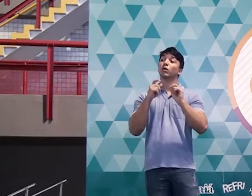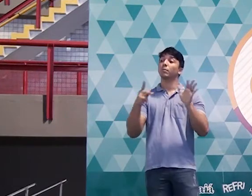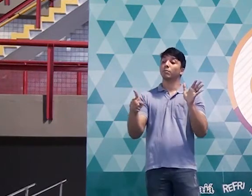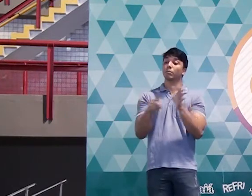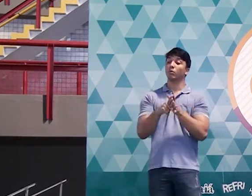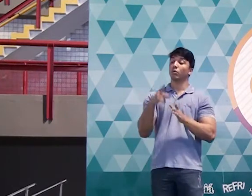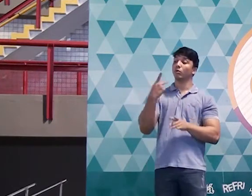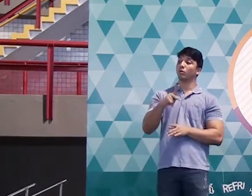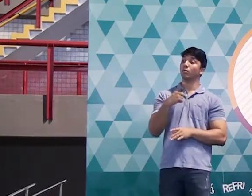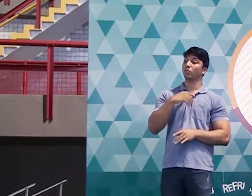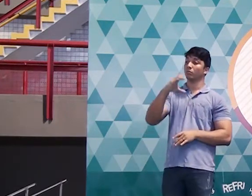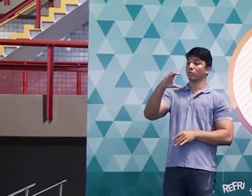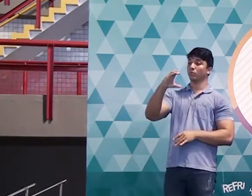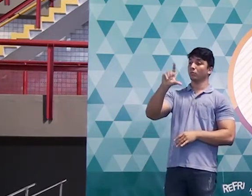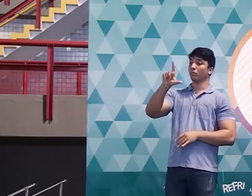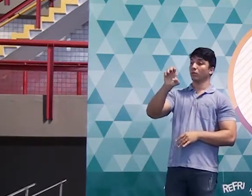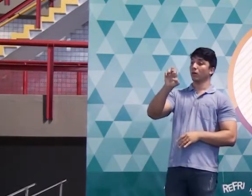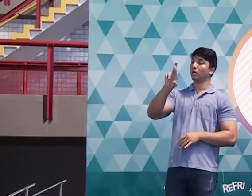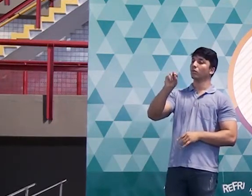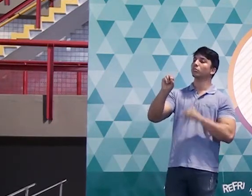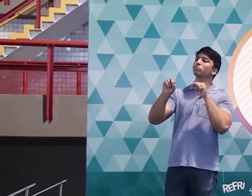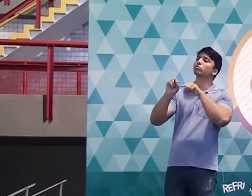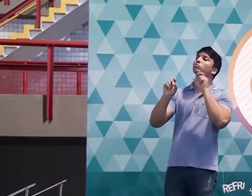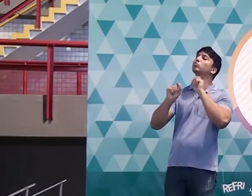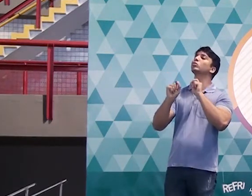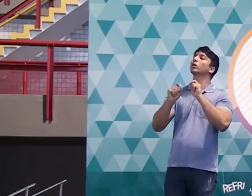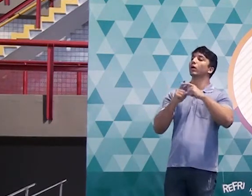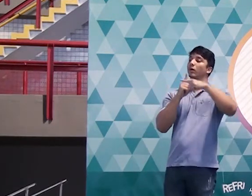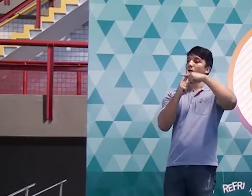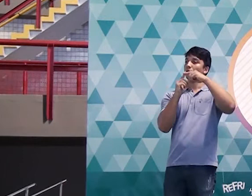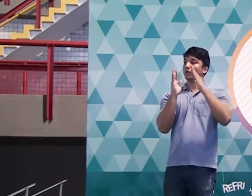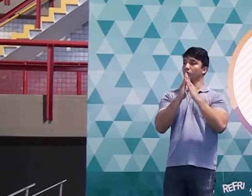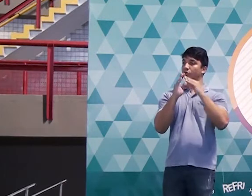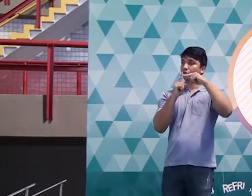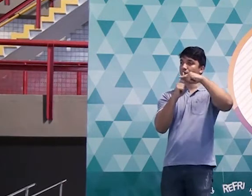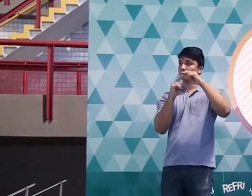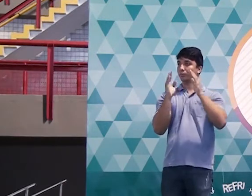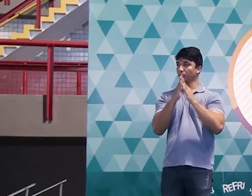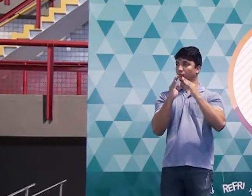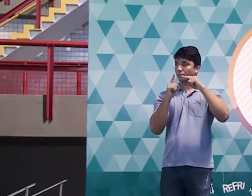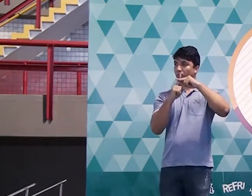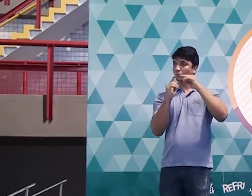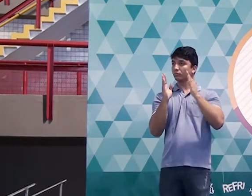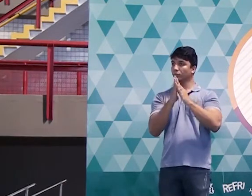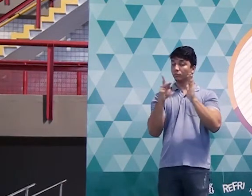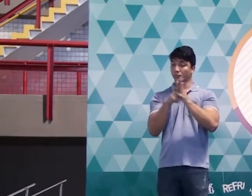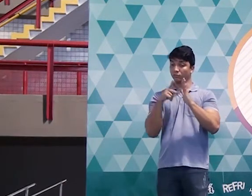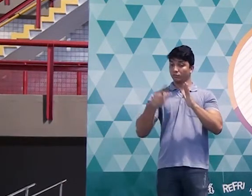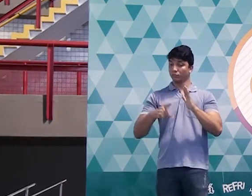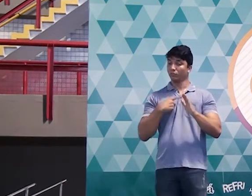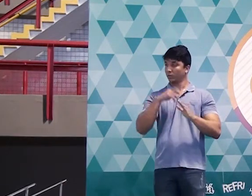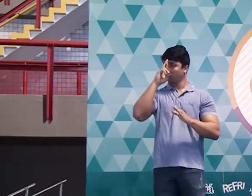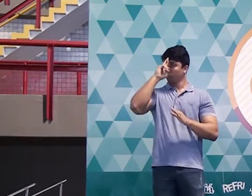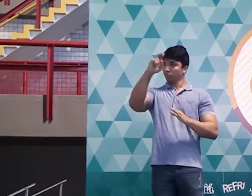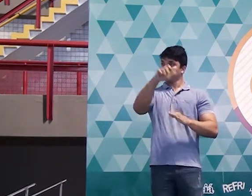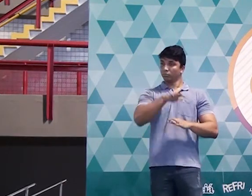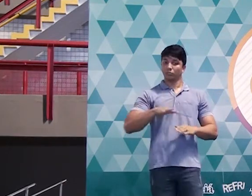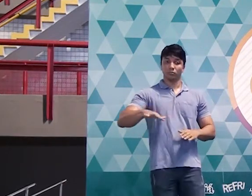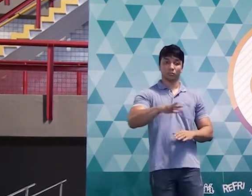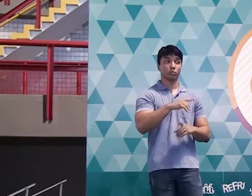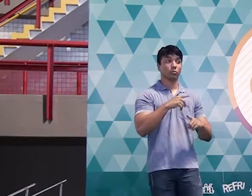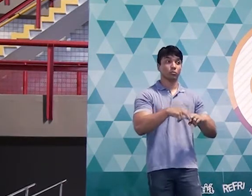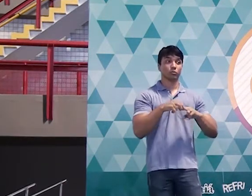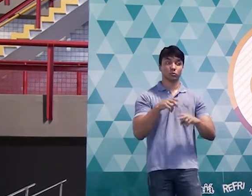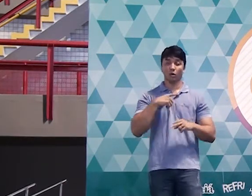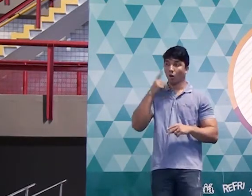era do clero. A igreja era grande proprietária de terras no período da Idade Média. Por isso que ele diz aqui, ó,